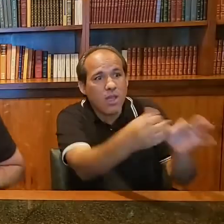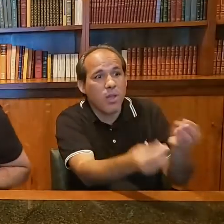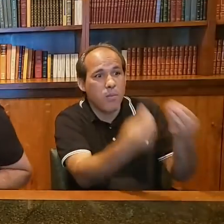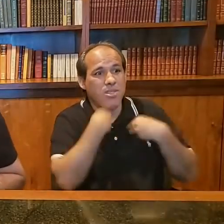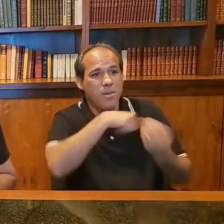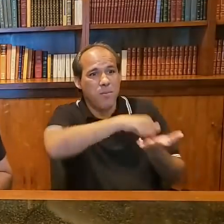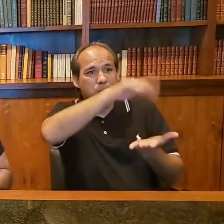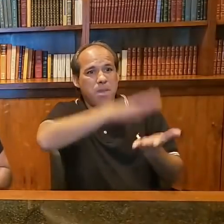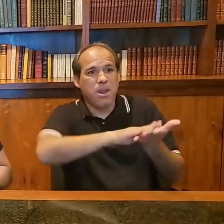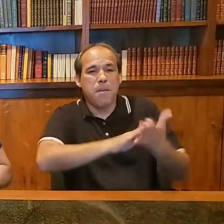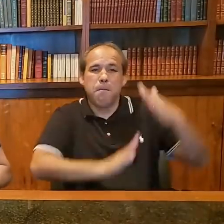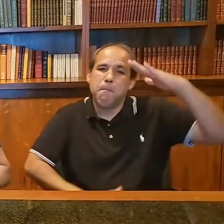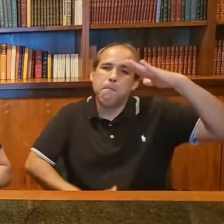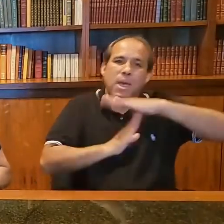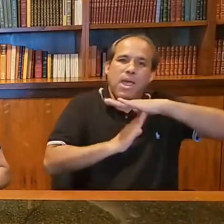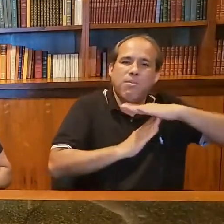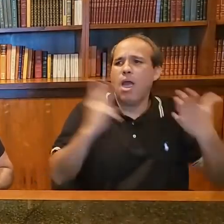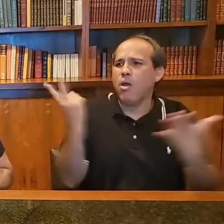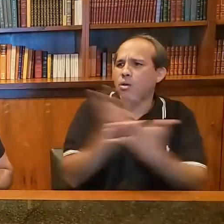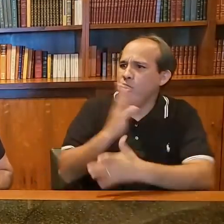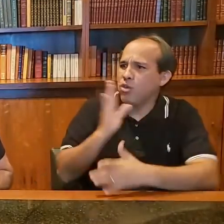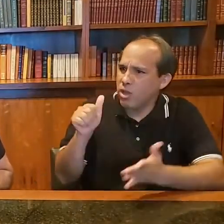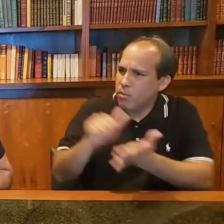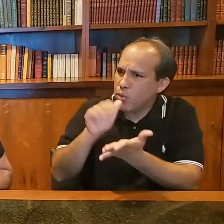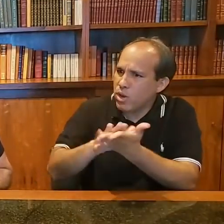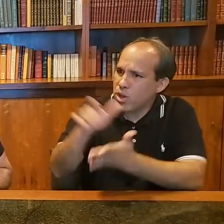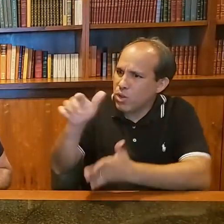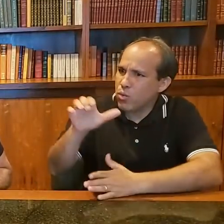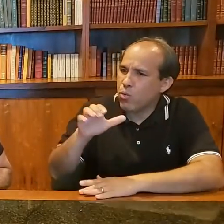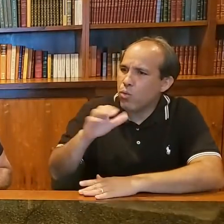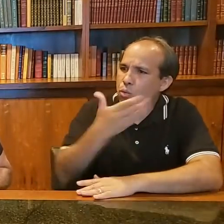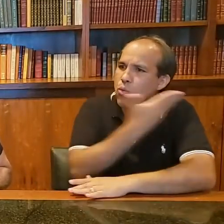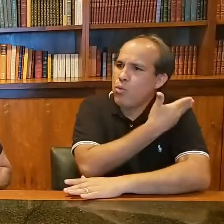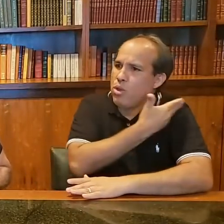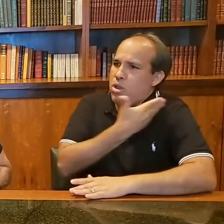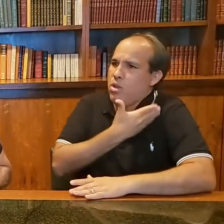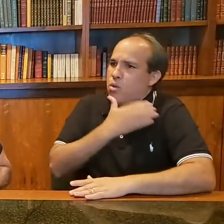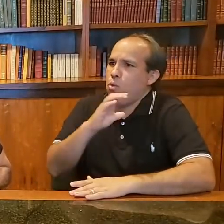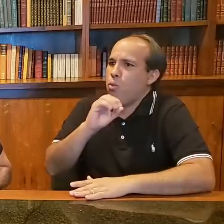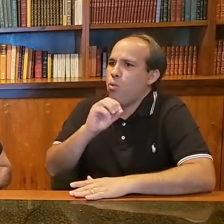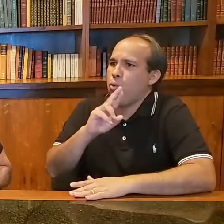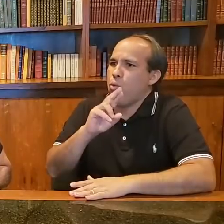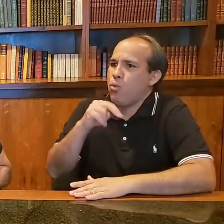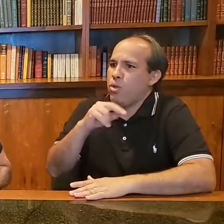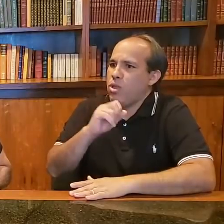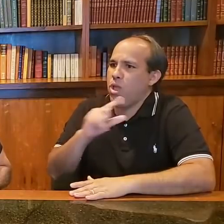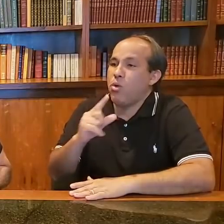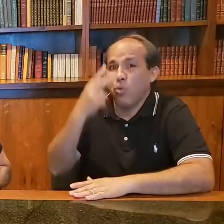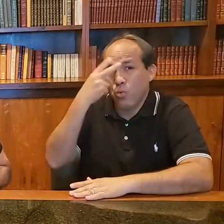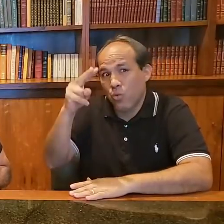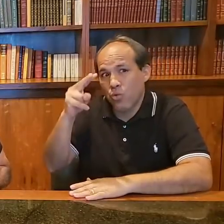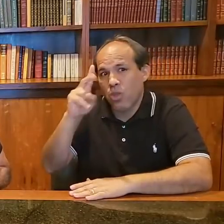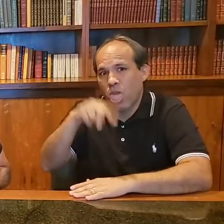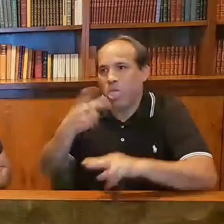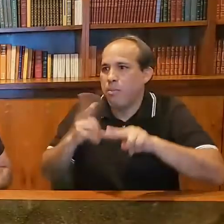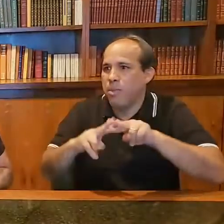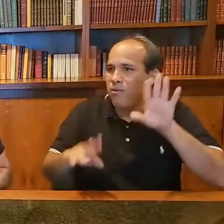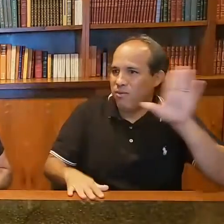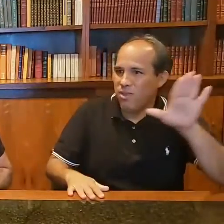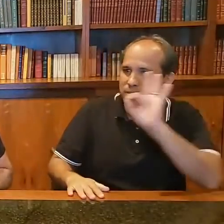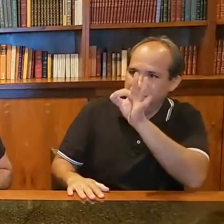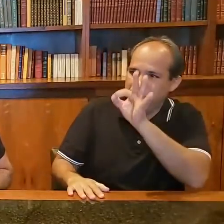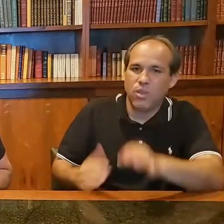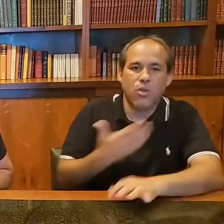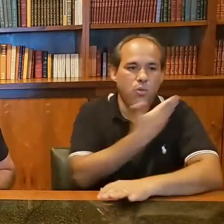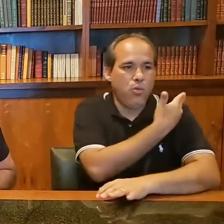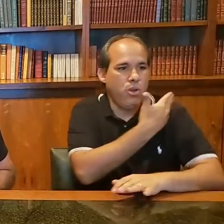Acontece. Tenho certeza que aqui já foi punido, Coronel? Com o quê? 2 dias. 2 dias do quê? Detenção. Detenção, né? É um